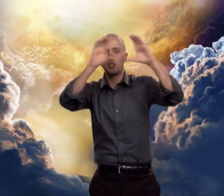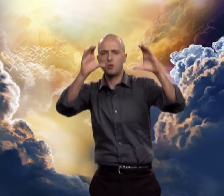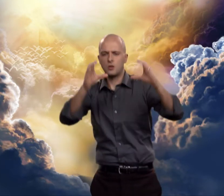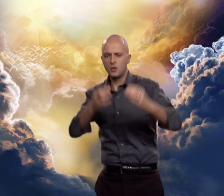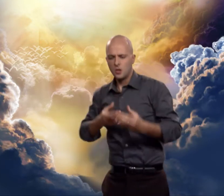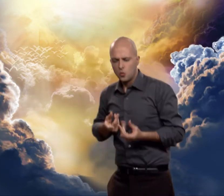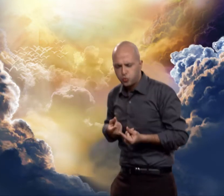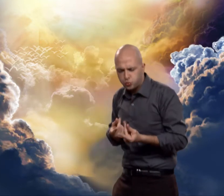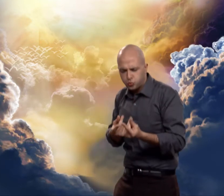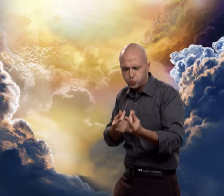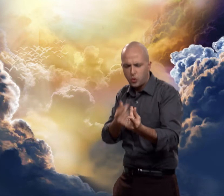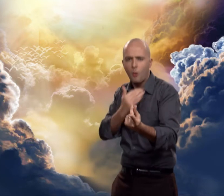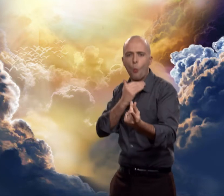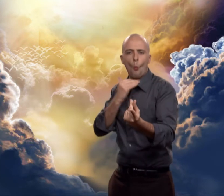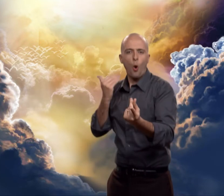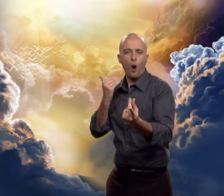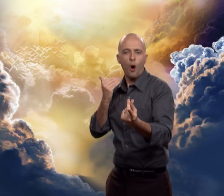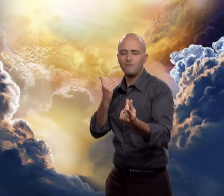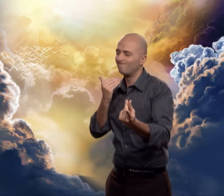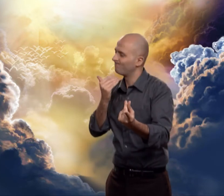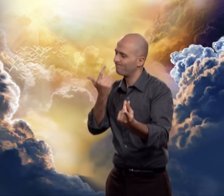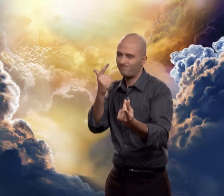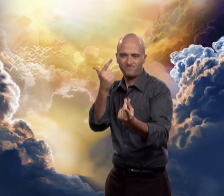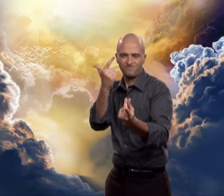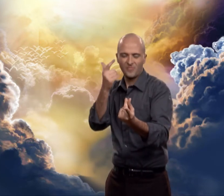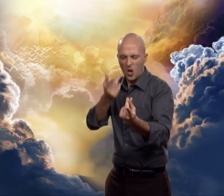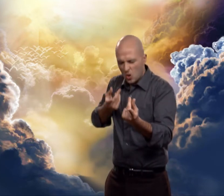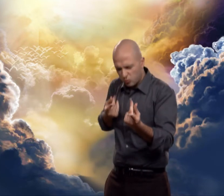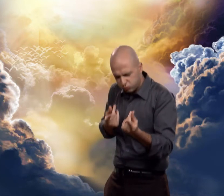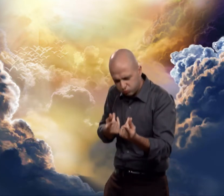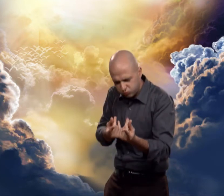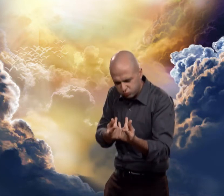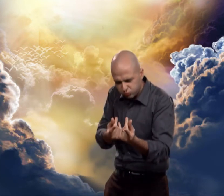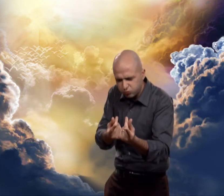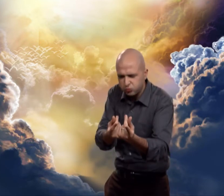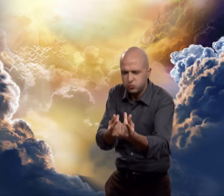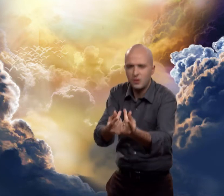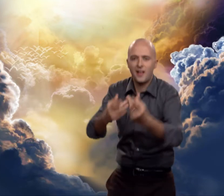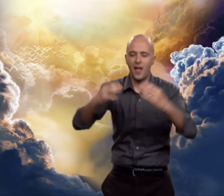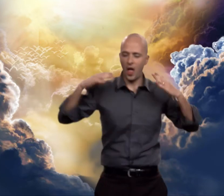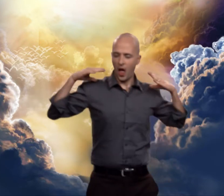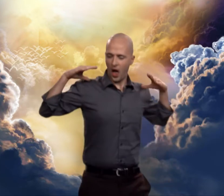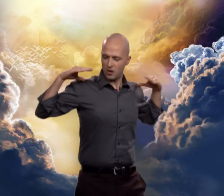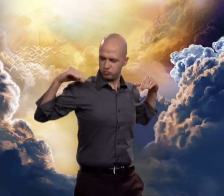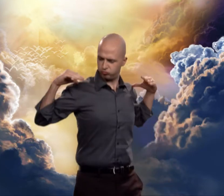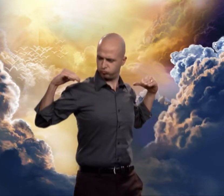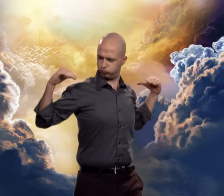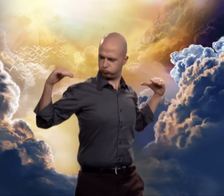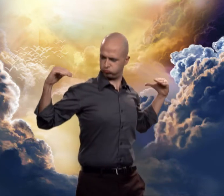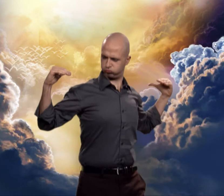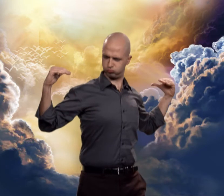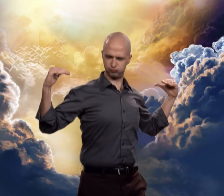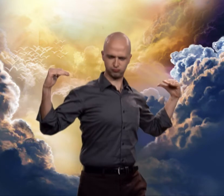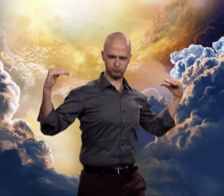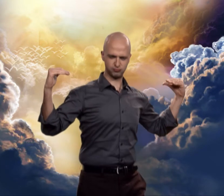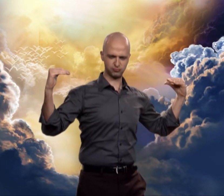do vencedor e a harpa resplandecente. Então, quando os anjos dirigentes começam a tocar, todas as